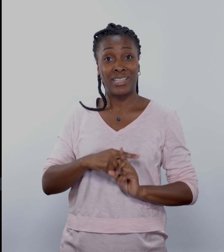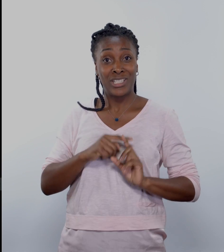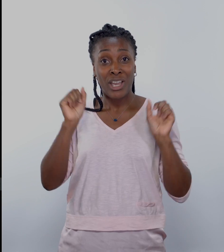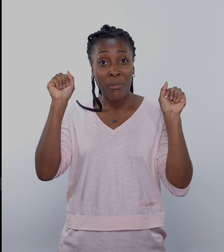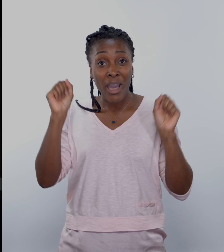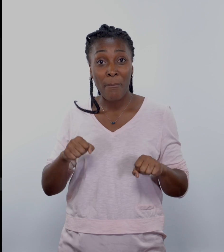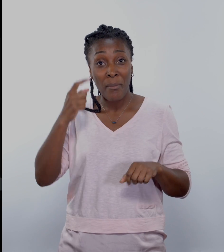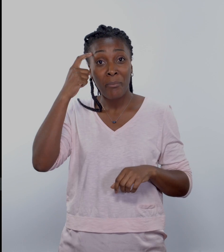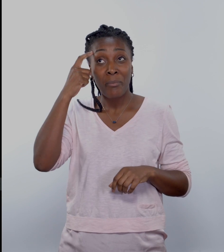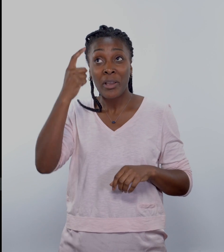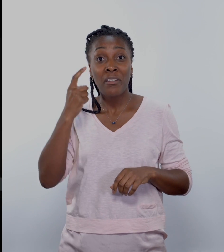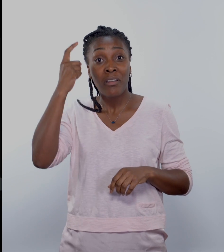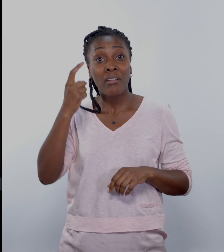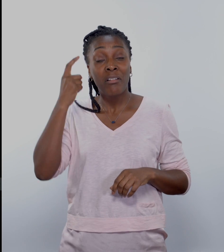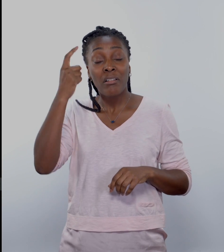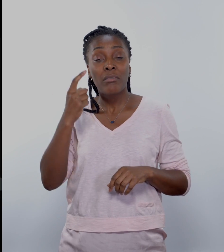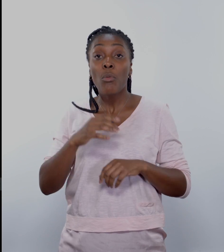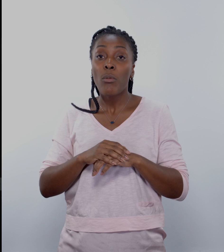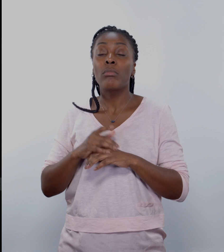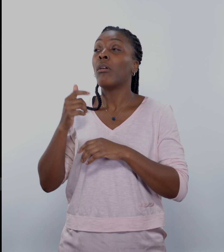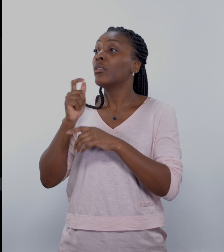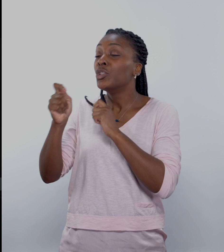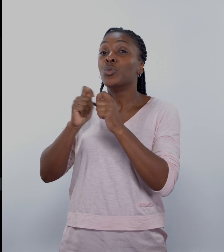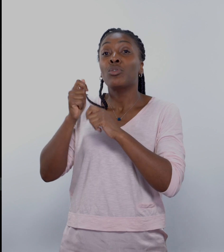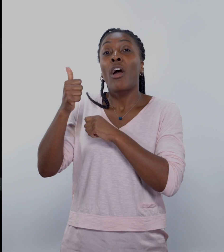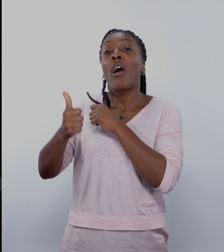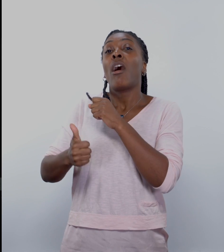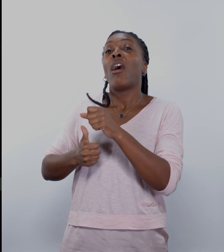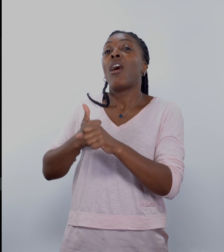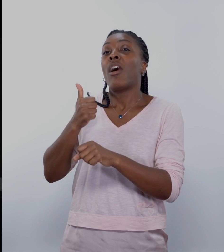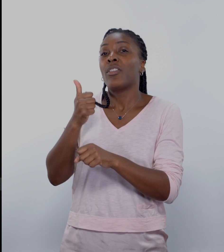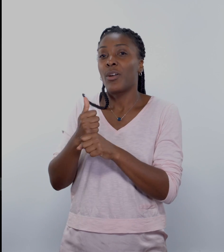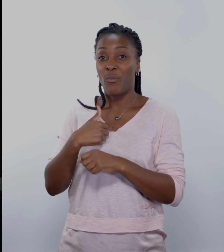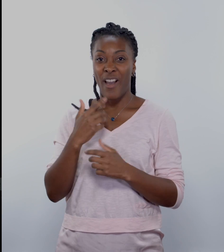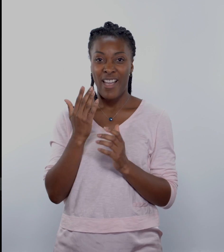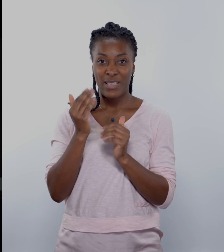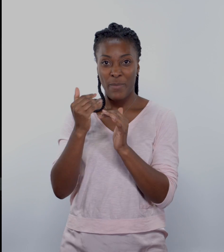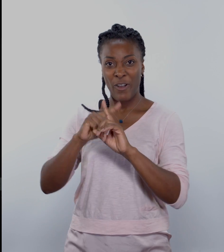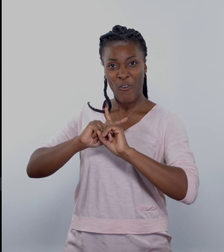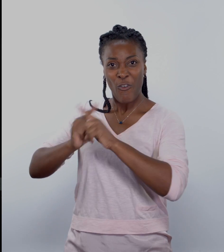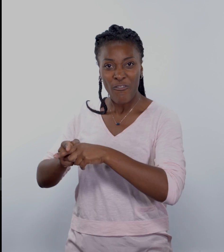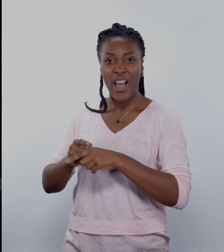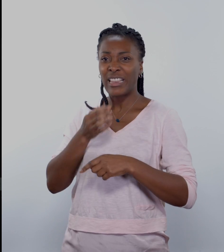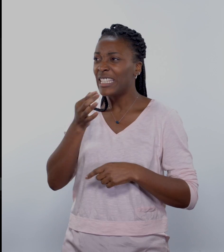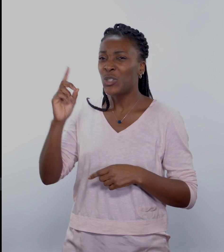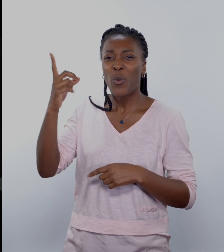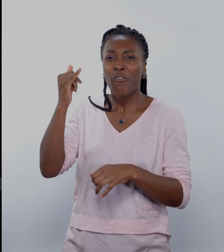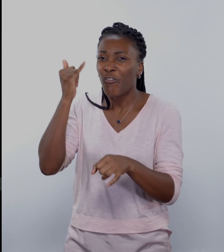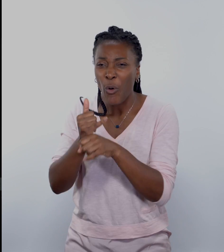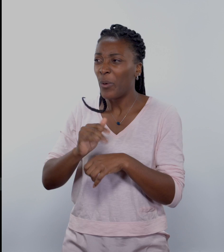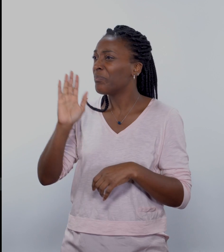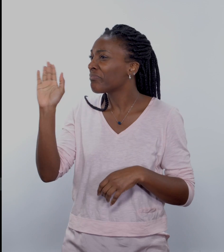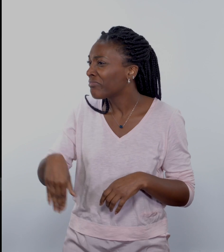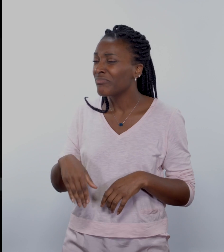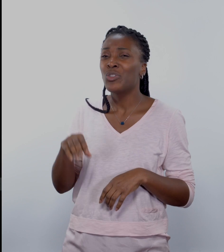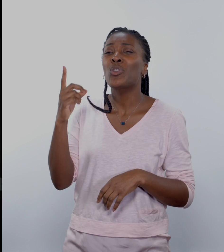penser? On a discuté longuement pendant un an. Pendant un an, j'ai espéré le sauver, lui apporter le salut